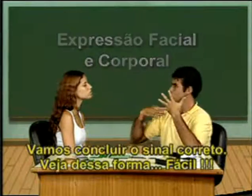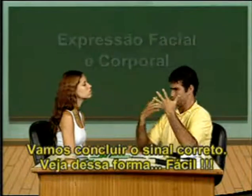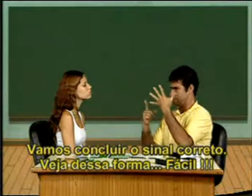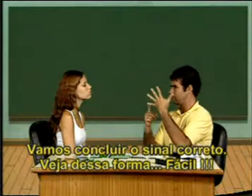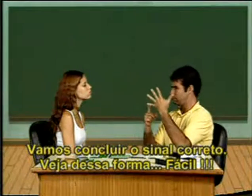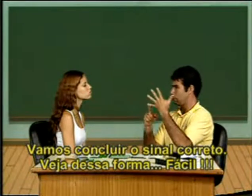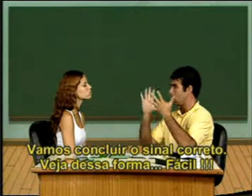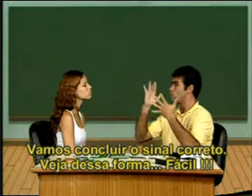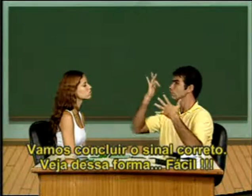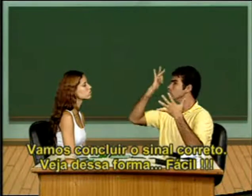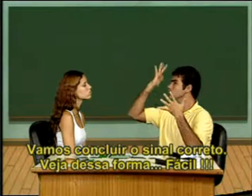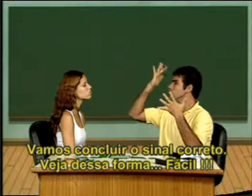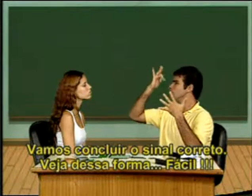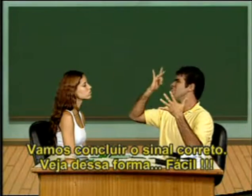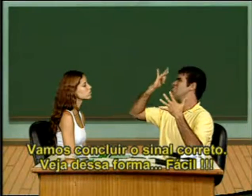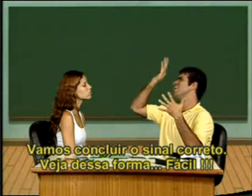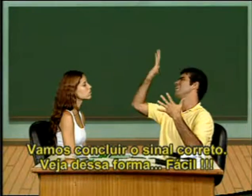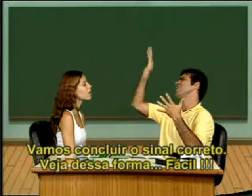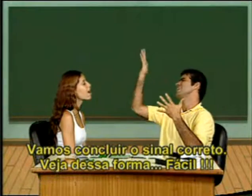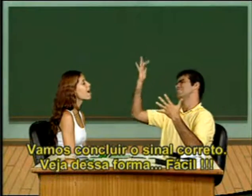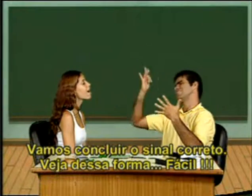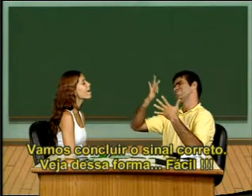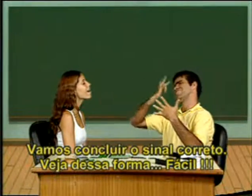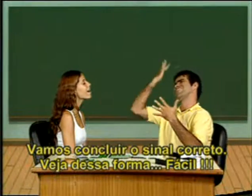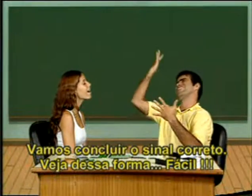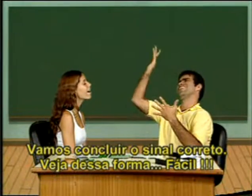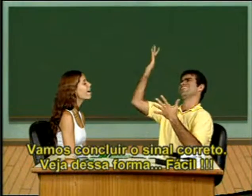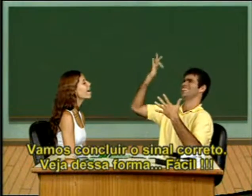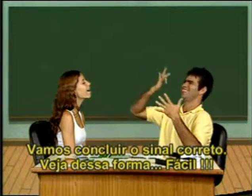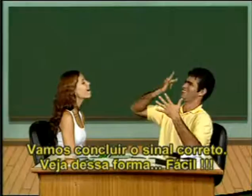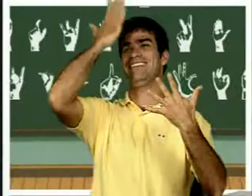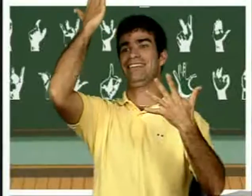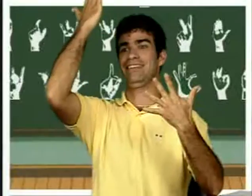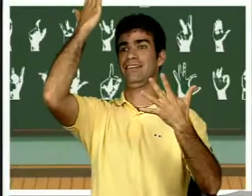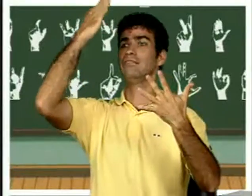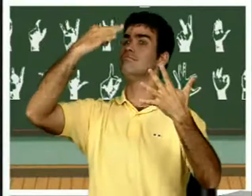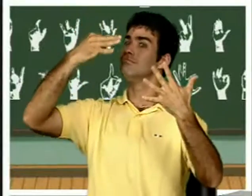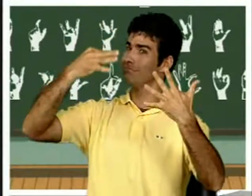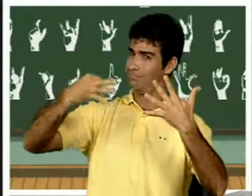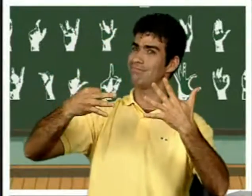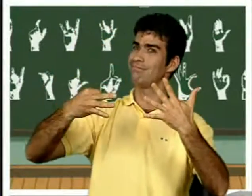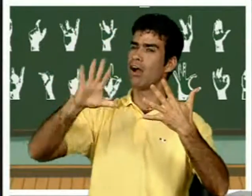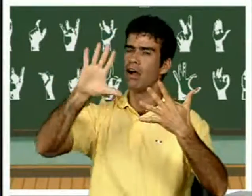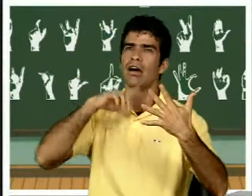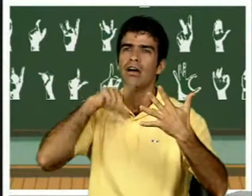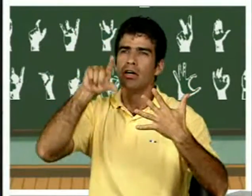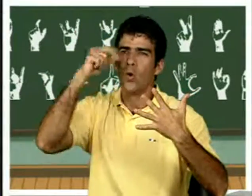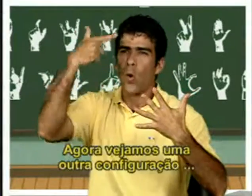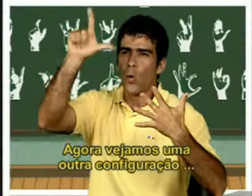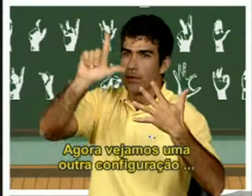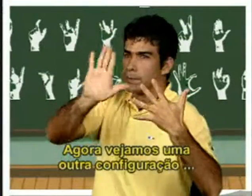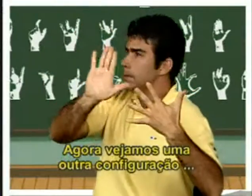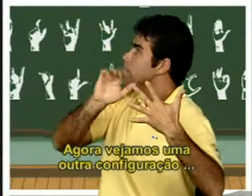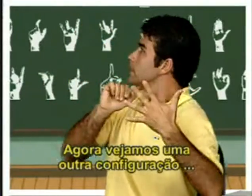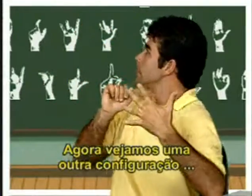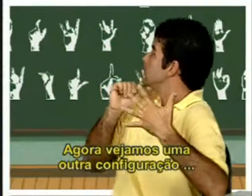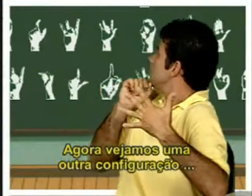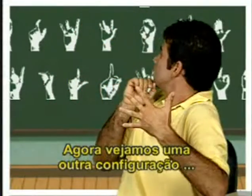Vamos concluir o sinal correto. Veja dessa forma. Fácil, fácil. Agora vejamos uma